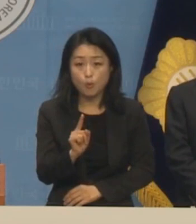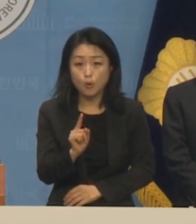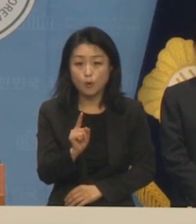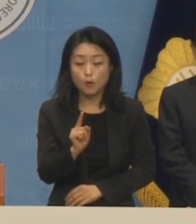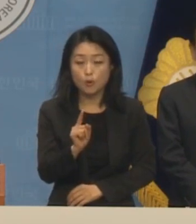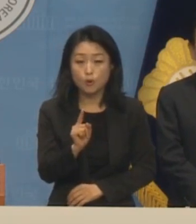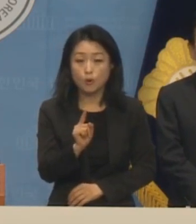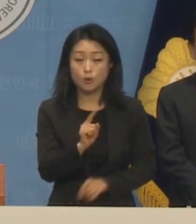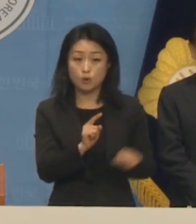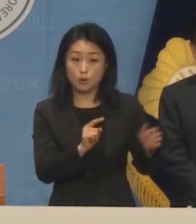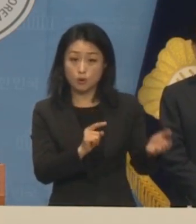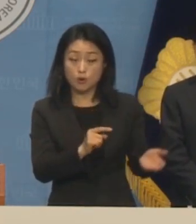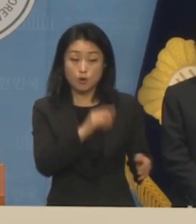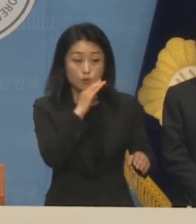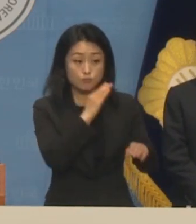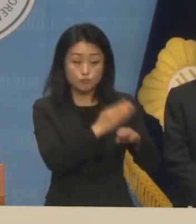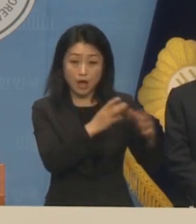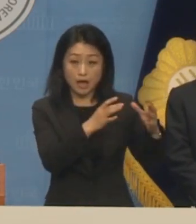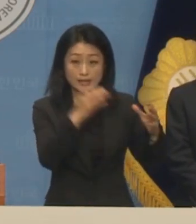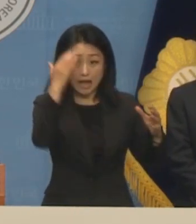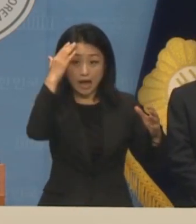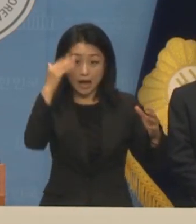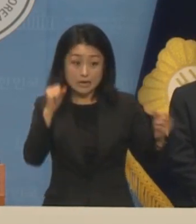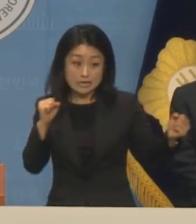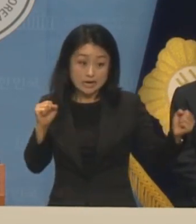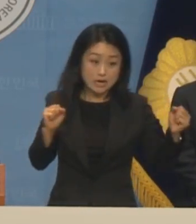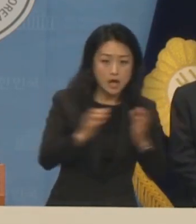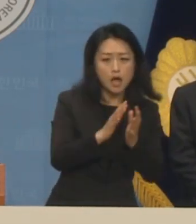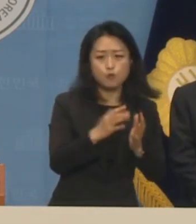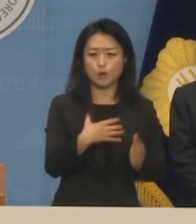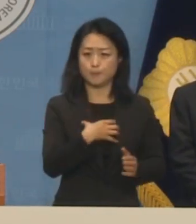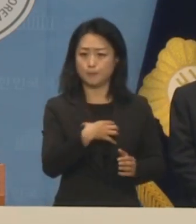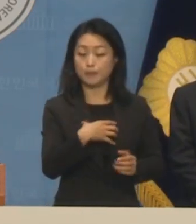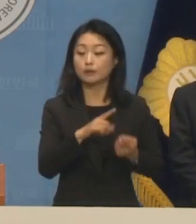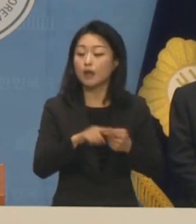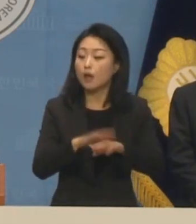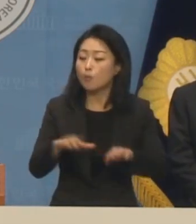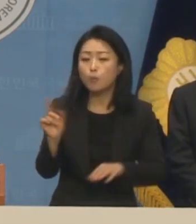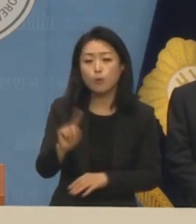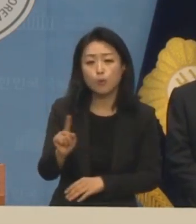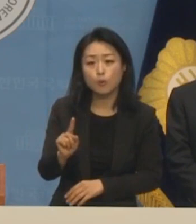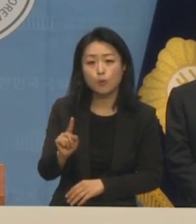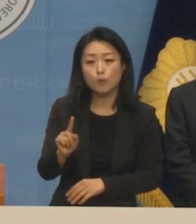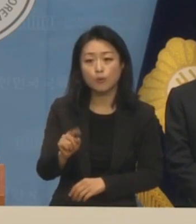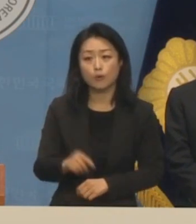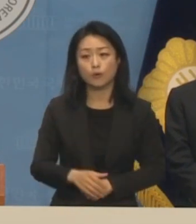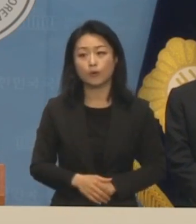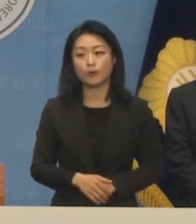또 위태로워진 남북 충돌 가능성에 대해서 또 어떻게 대처해야 하느냐,